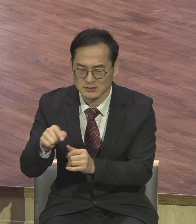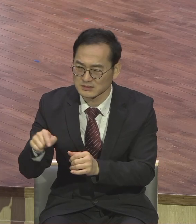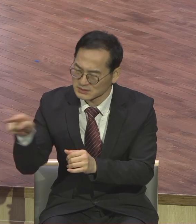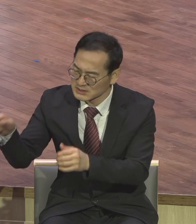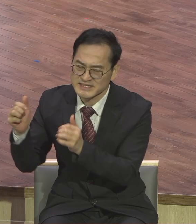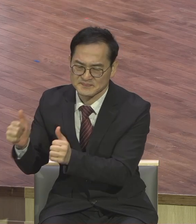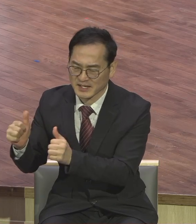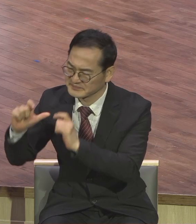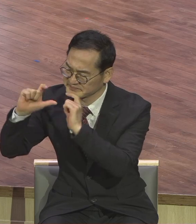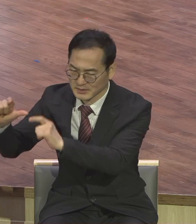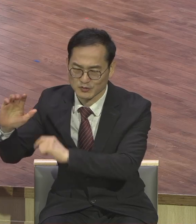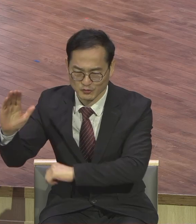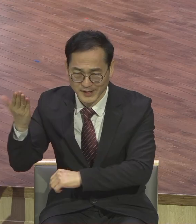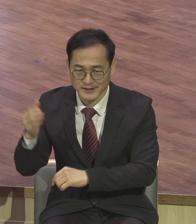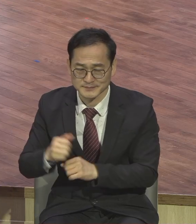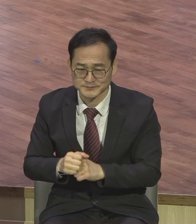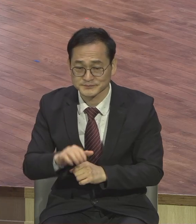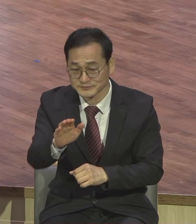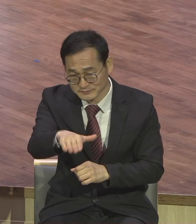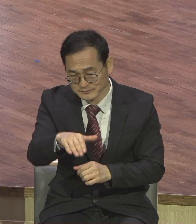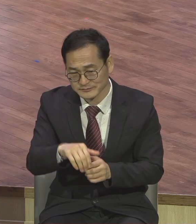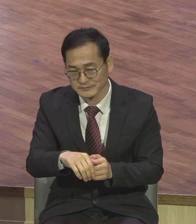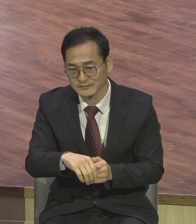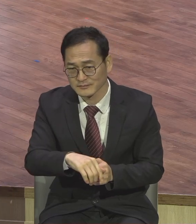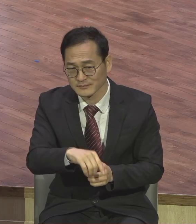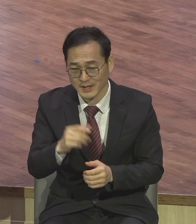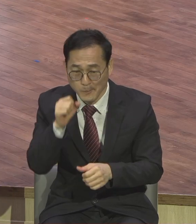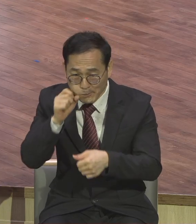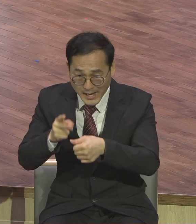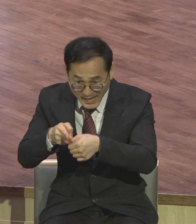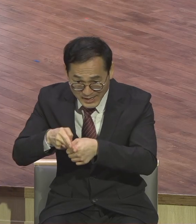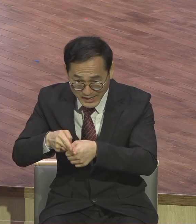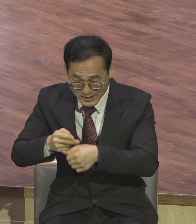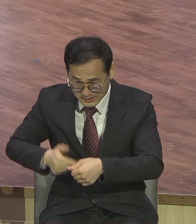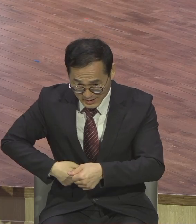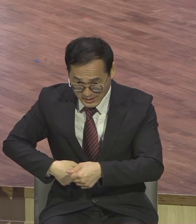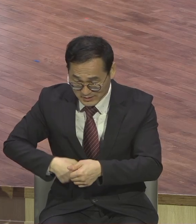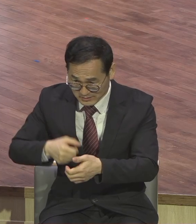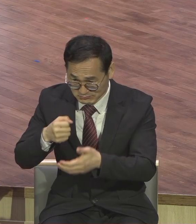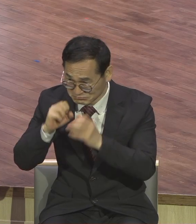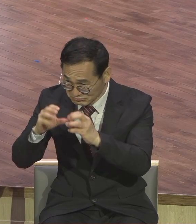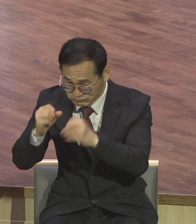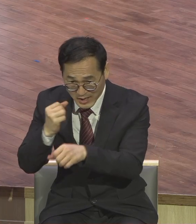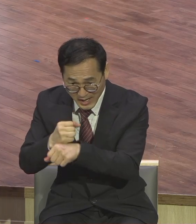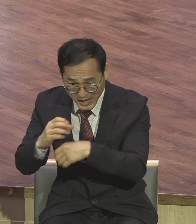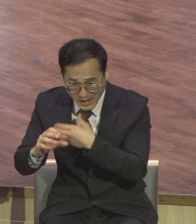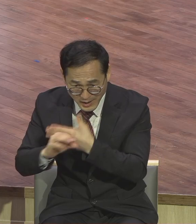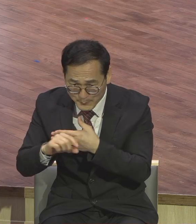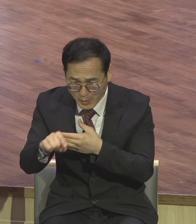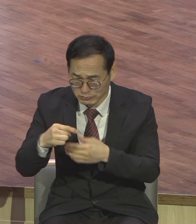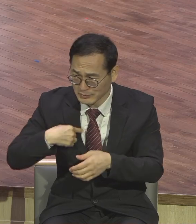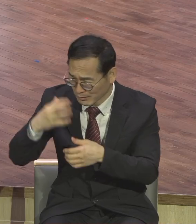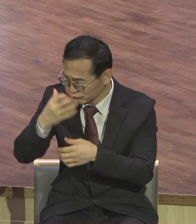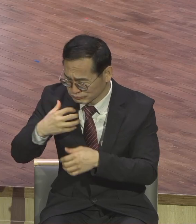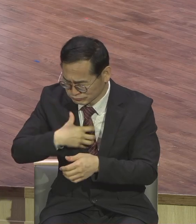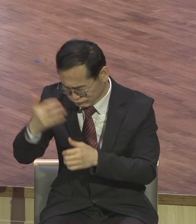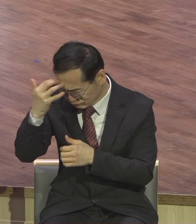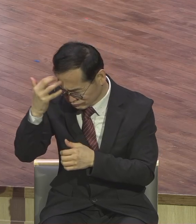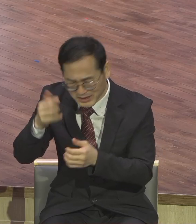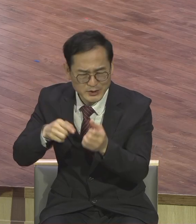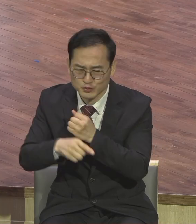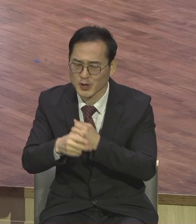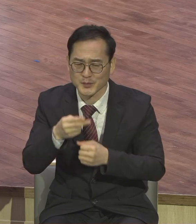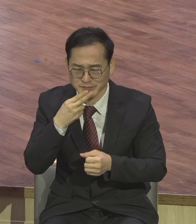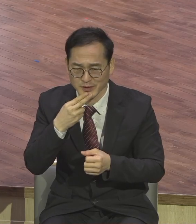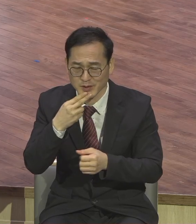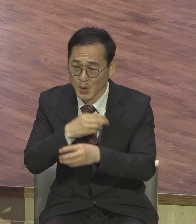받으리라. 형제들아, 내가 지금까지 할례를 전한다면 어찌하여 지금까지 박해를 받으리요. 그리하였으면